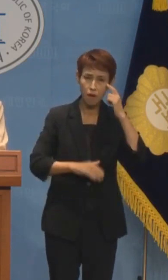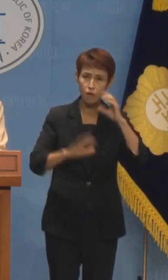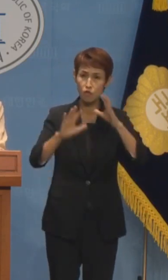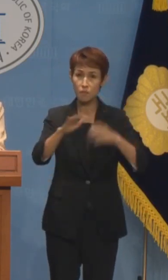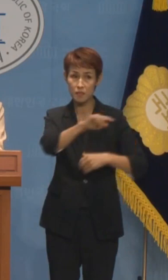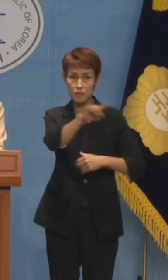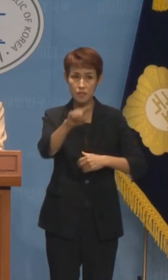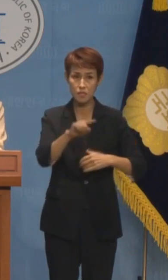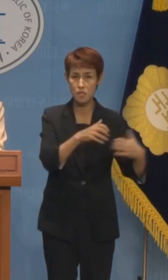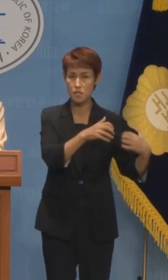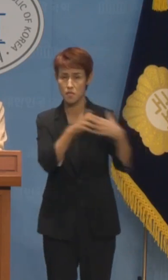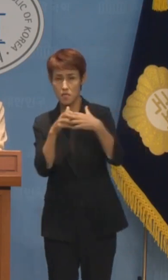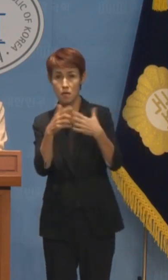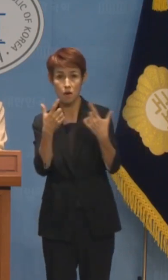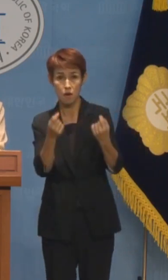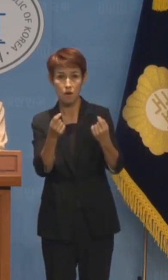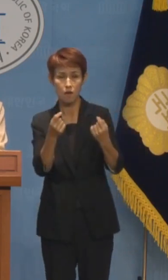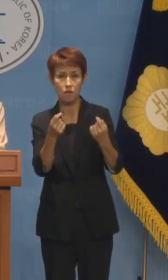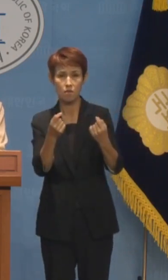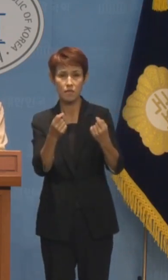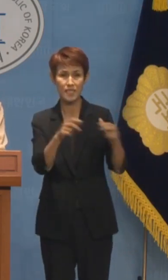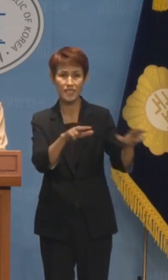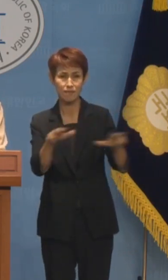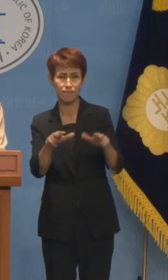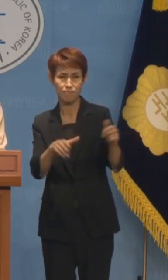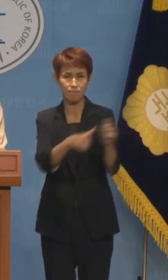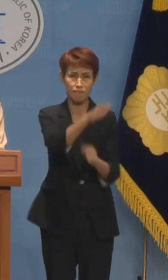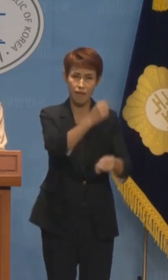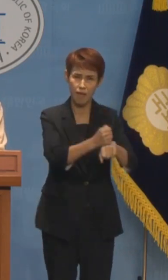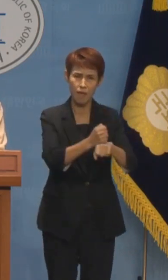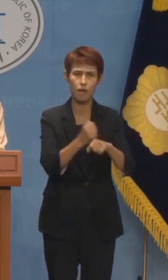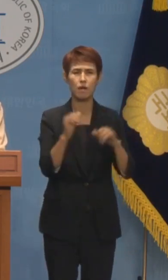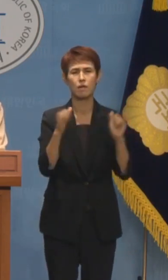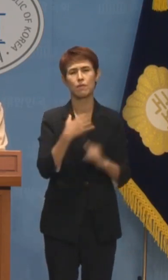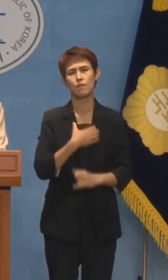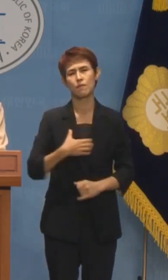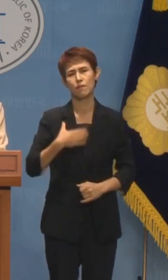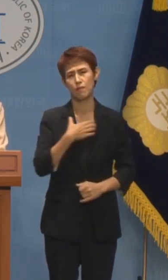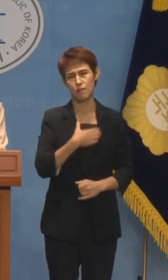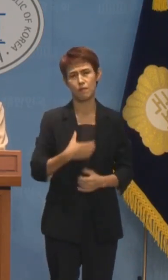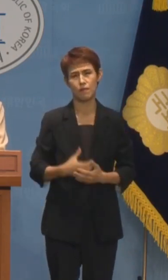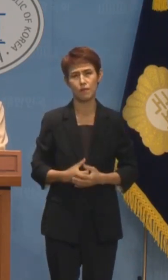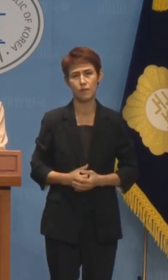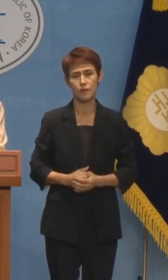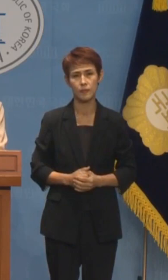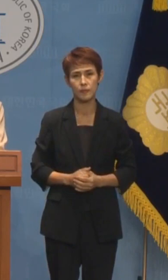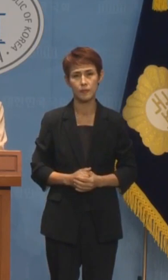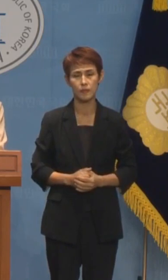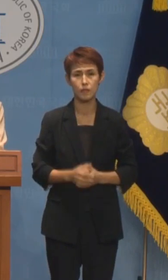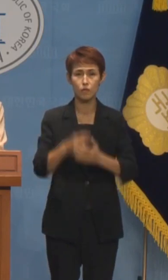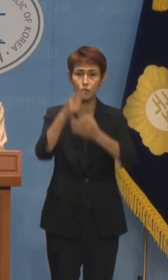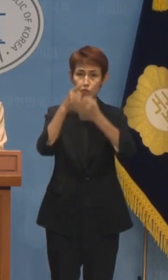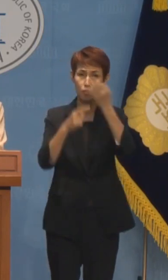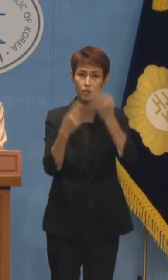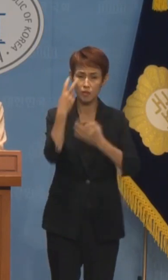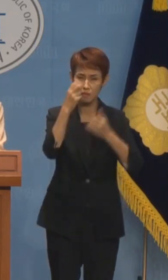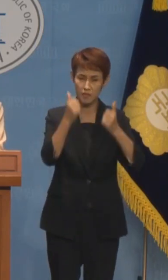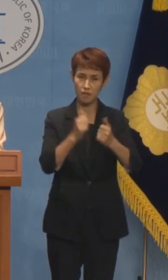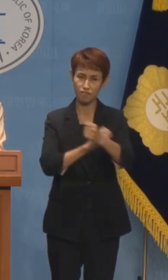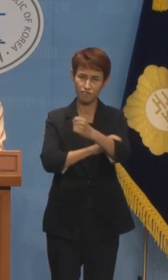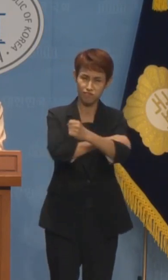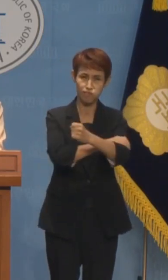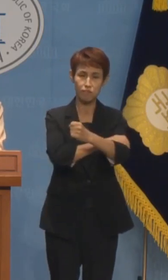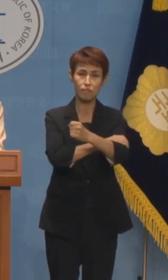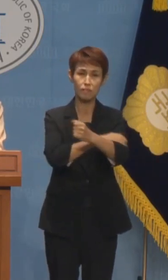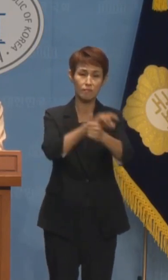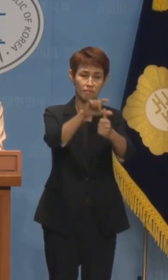도발로 보고 직강 끝 원칙으로 대응할까 심이 걱정이 됩니다 윤석열 검찰 독재 정권의 인사 참사의